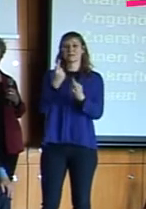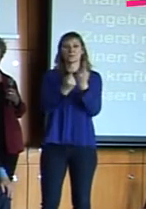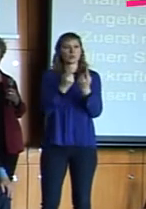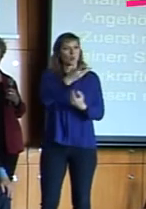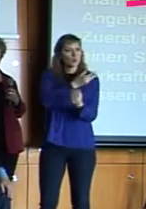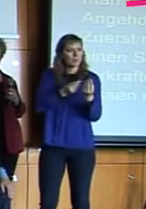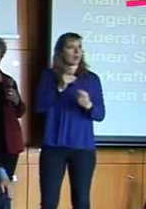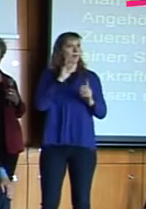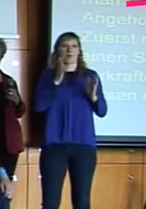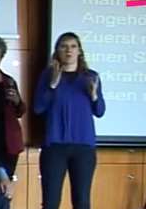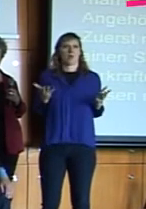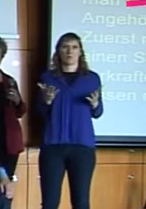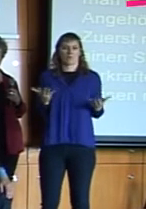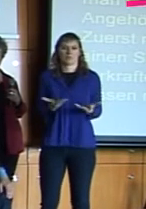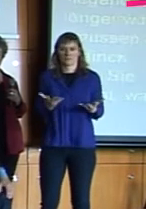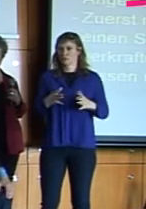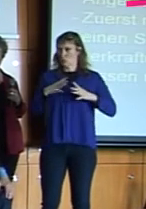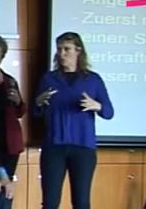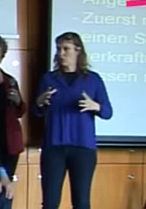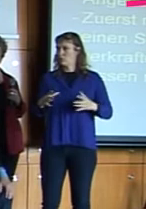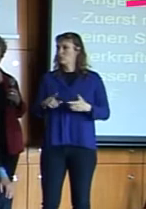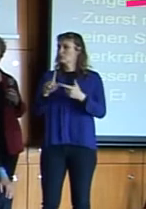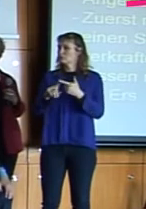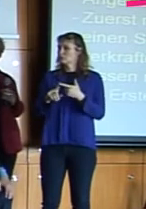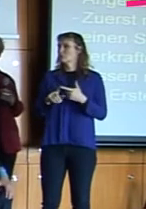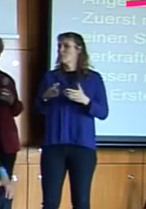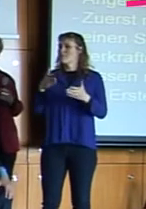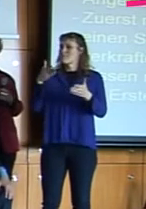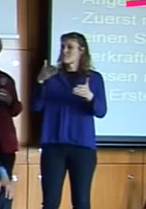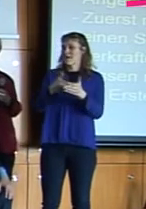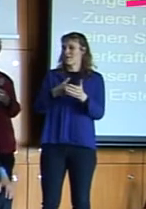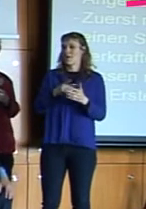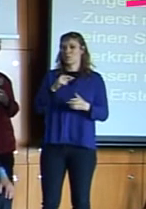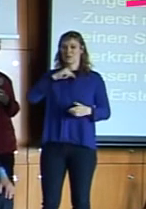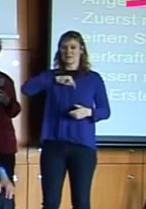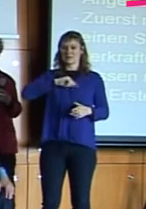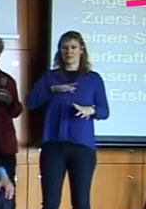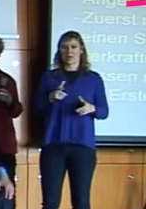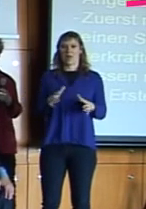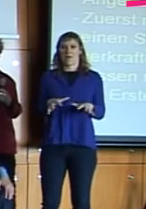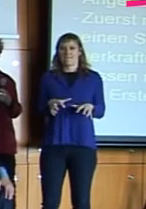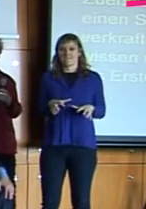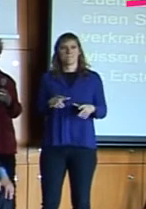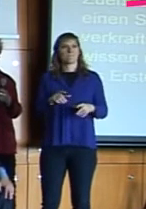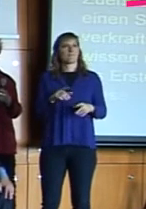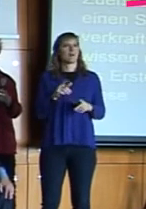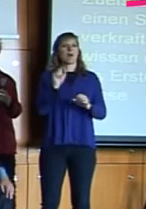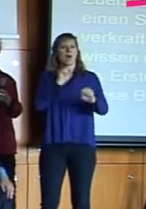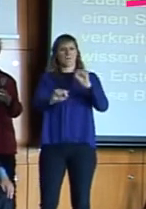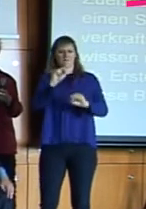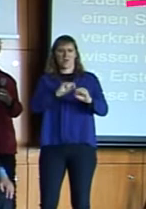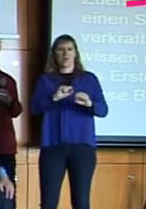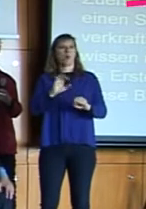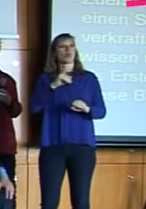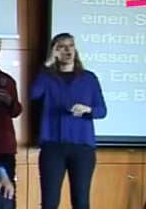Situation überhaupt zurande kommen. Eine Barriere, die im Inneren dazu führt, dass man entweder abblockt, den Kopf in den